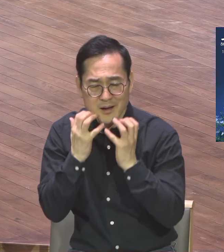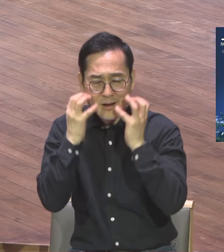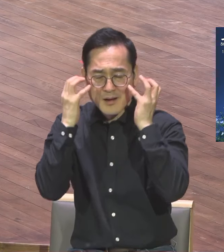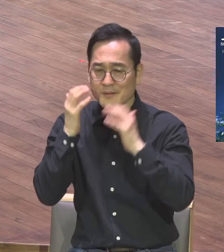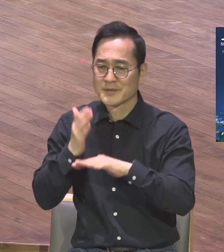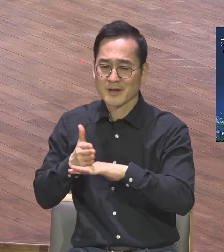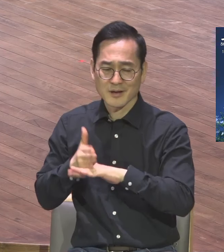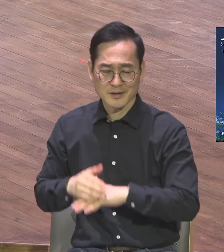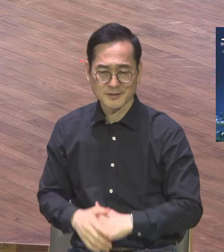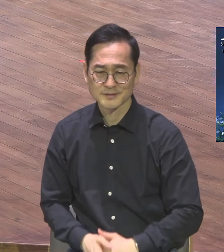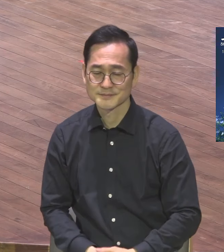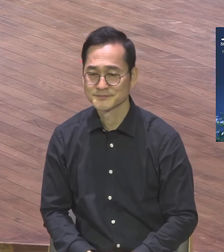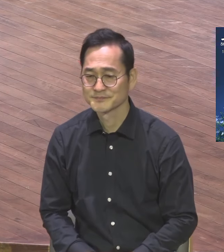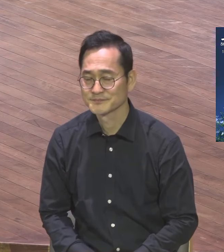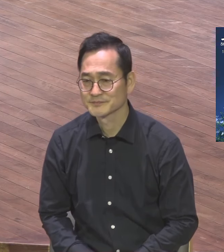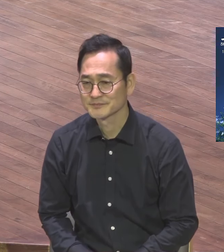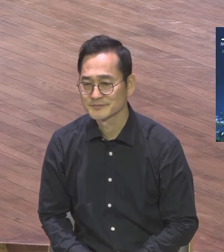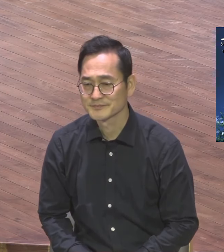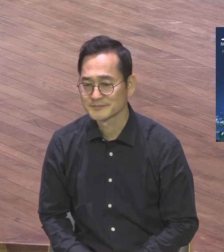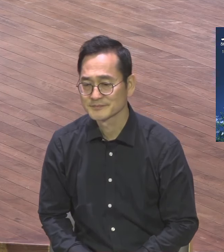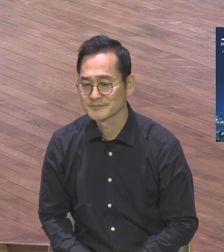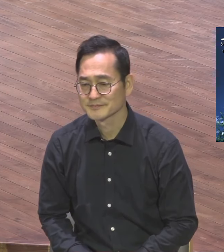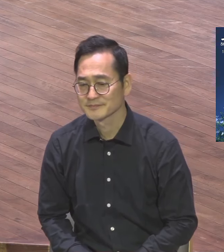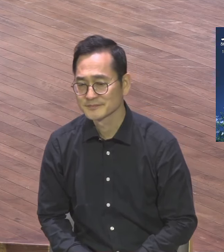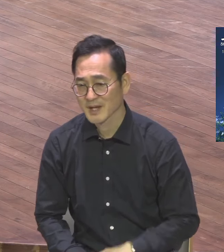이 부준지의 사람도 헌신도 안 합니다.